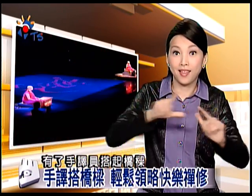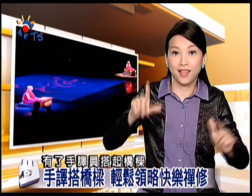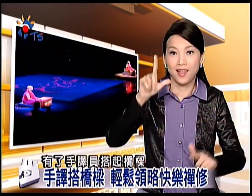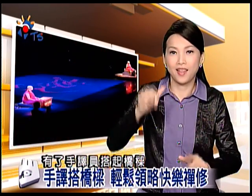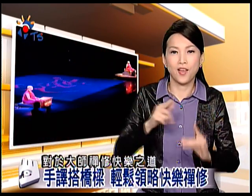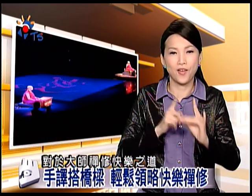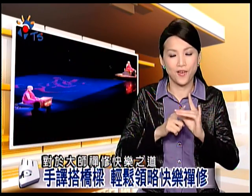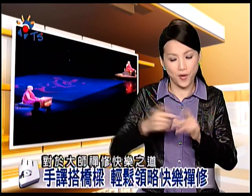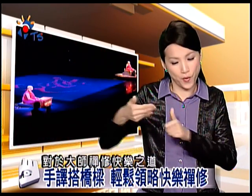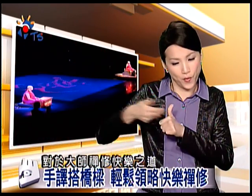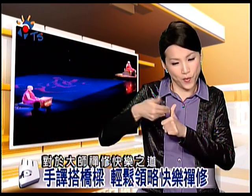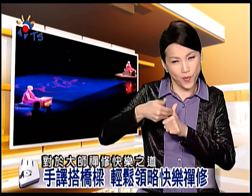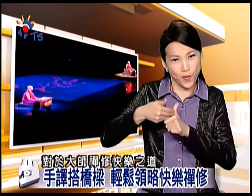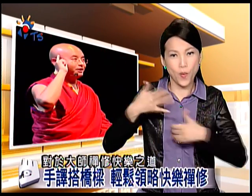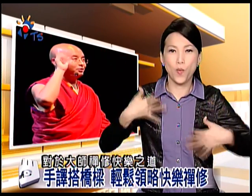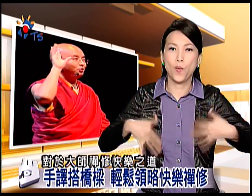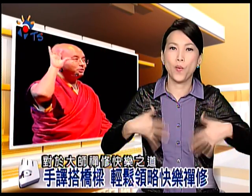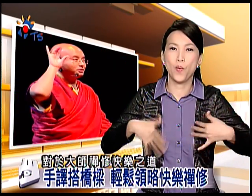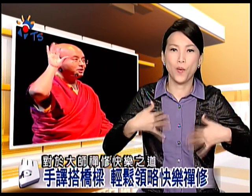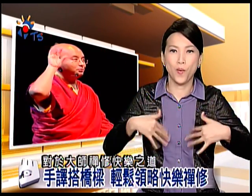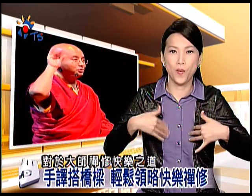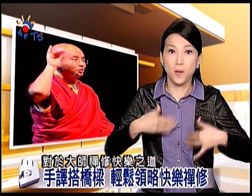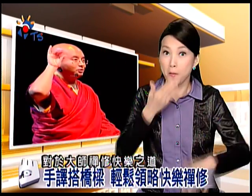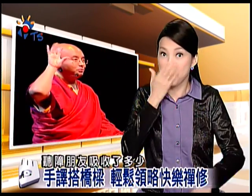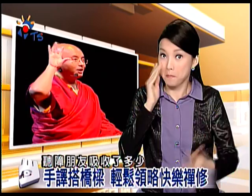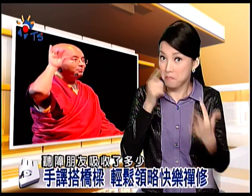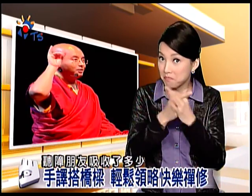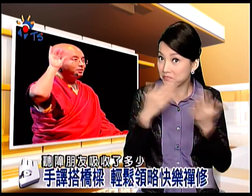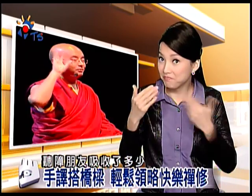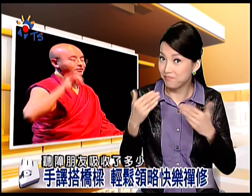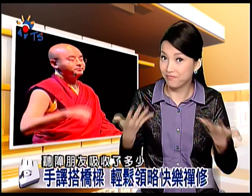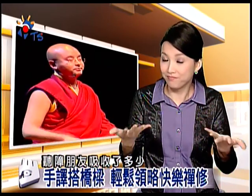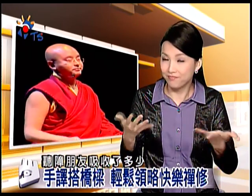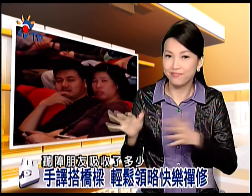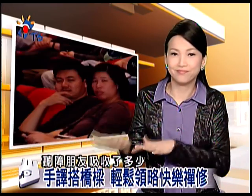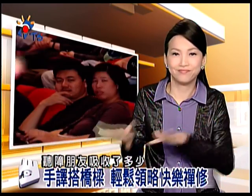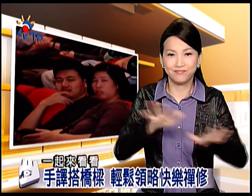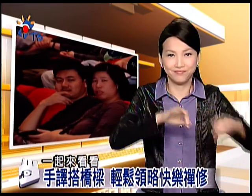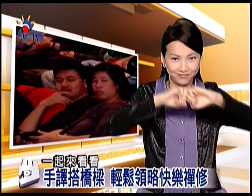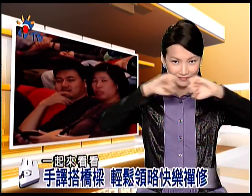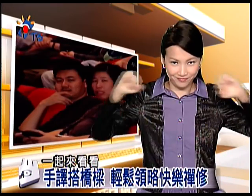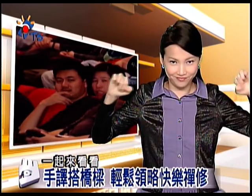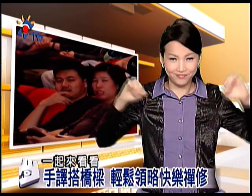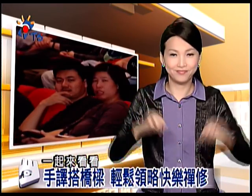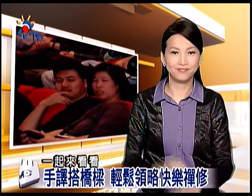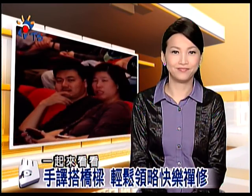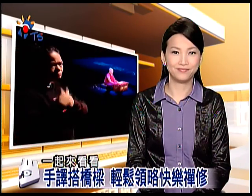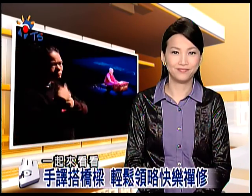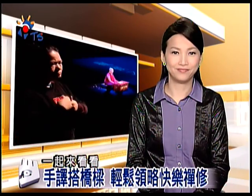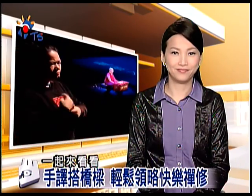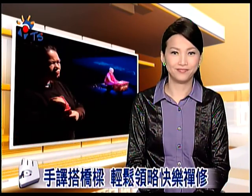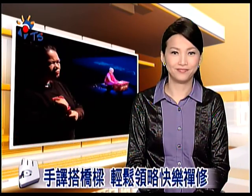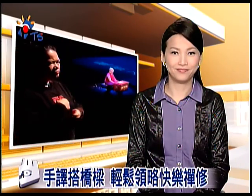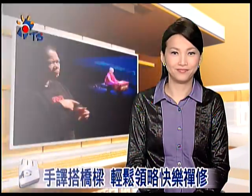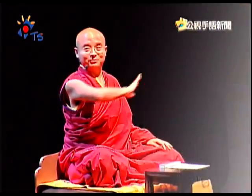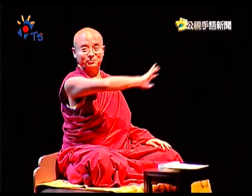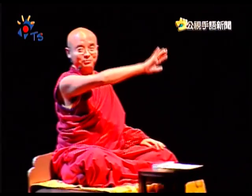梁，对于大师禅修快乐之道，听障朋友吸收了多少，一起来看看。